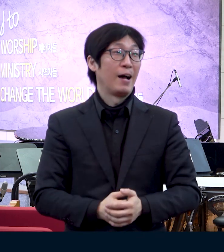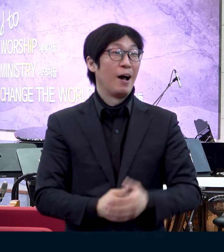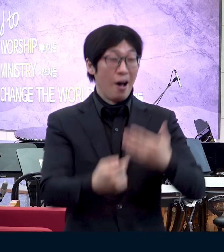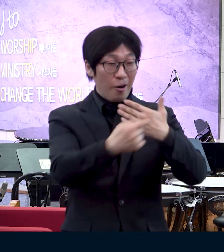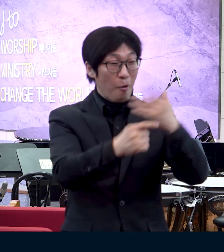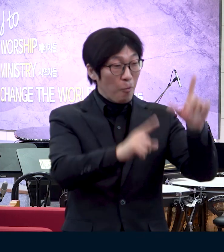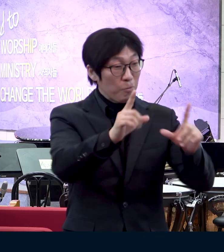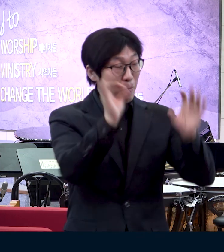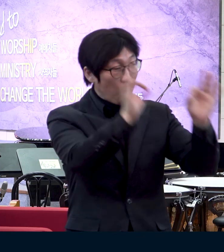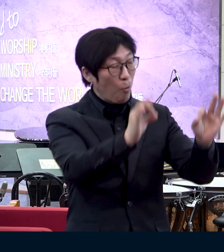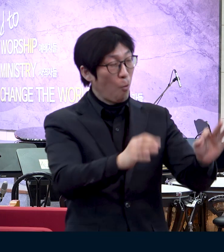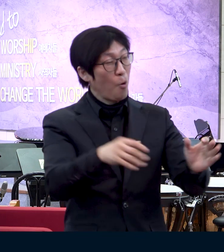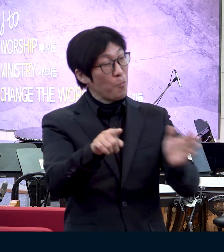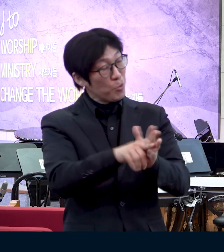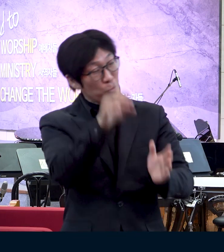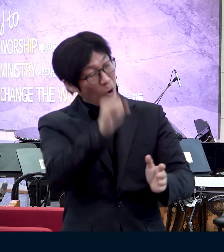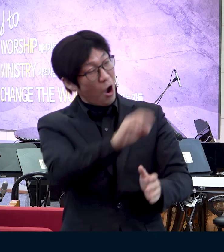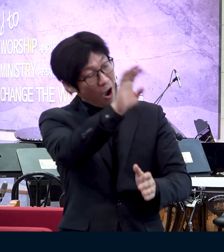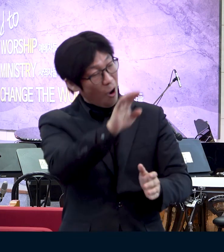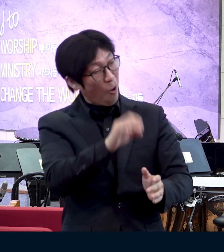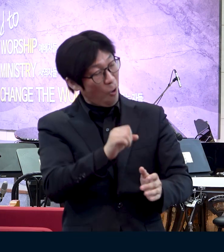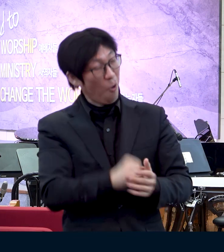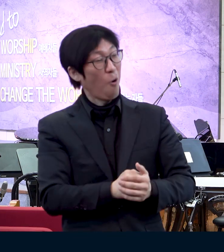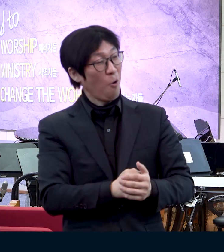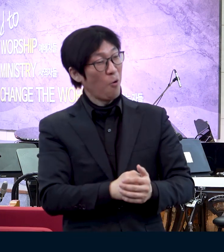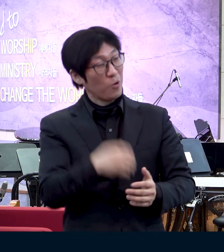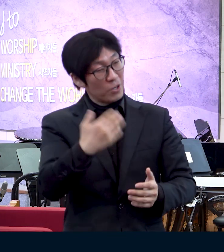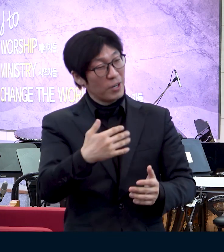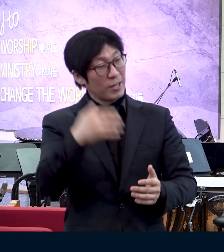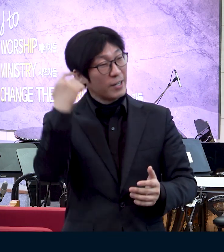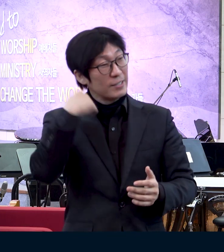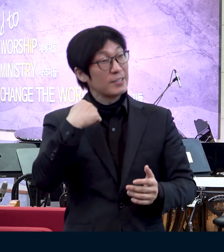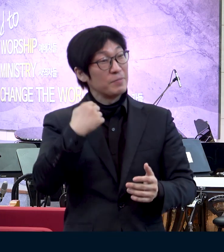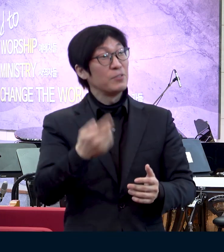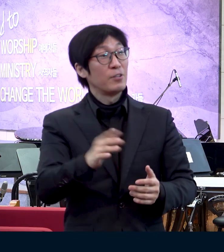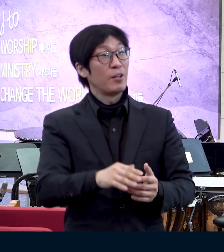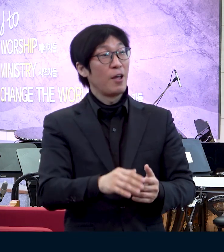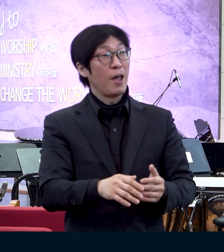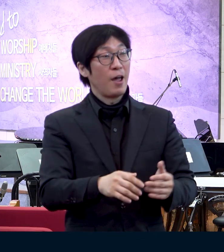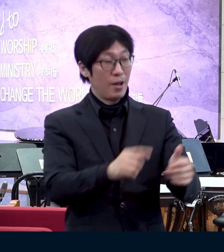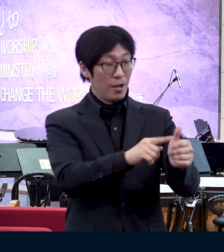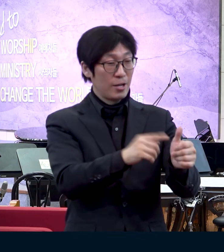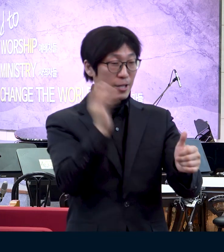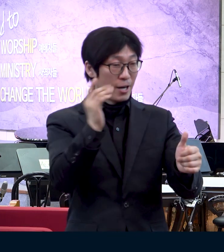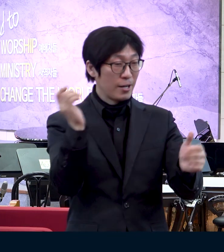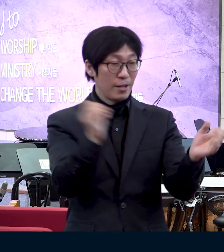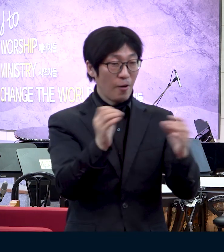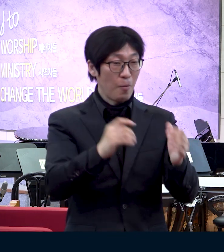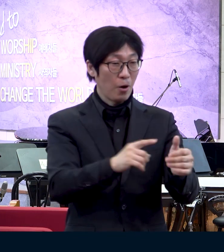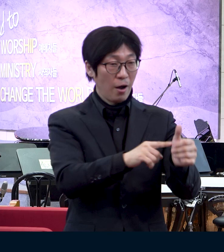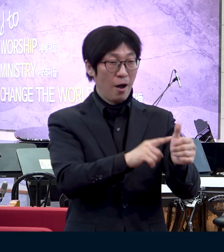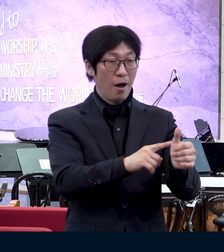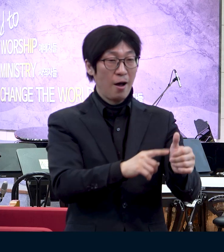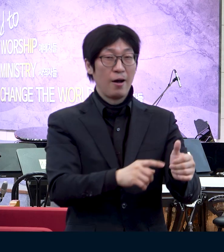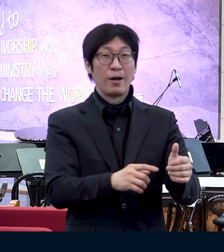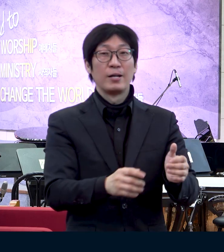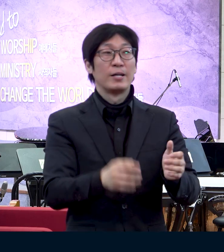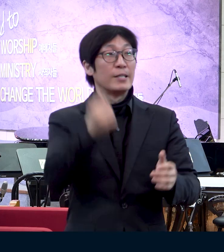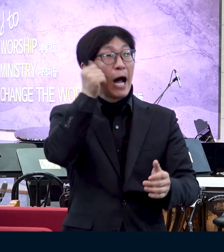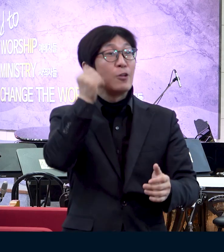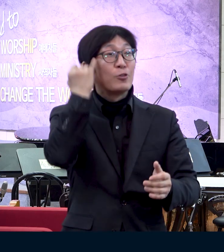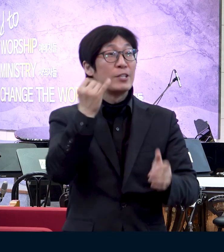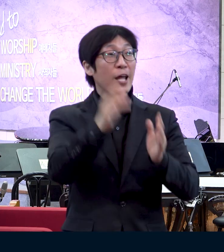몰라요. 딱 볼 땐 굉장히 범생처럼 보여도요, 화려한 사춘기가 있을 수 있더라고요. 보통 화려한 게